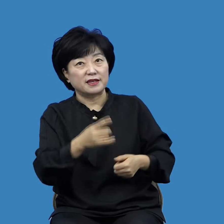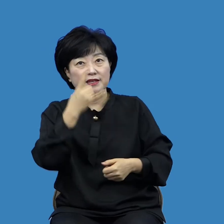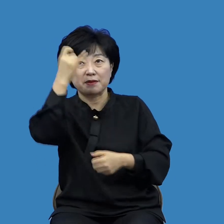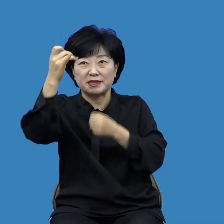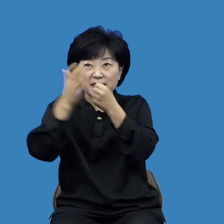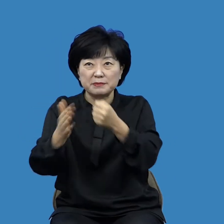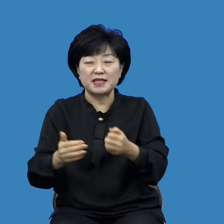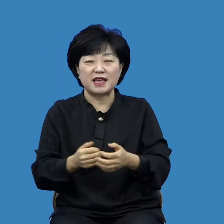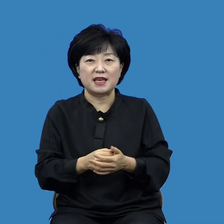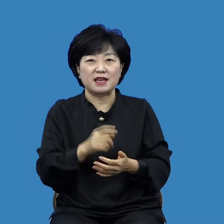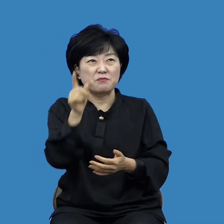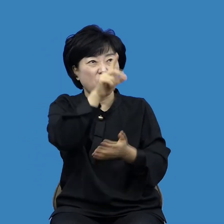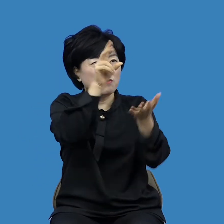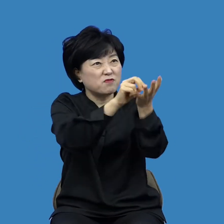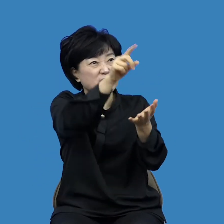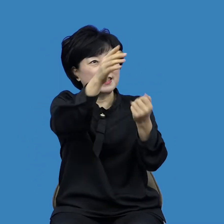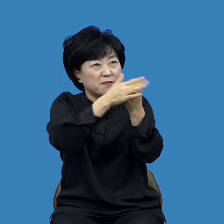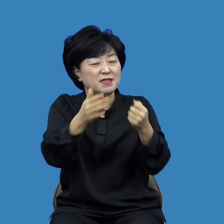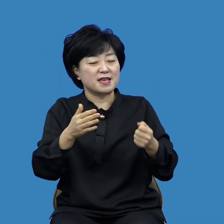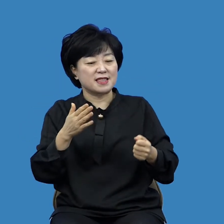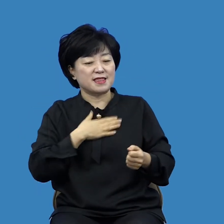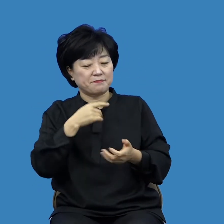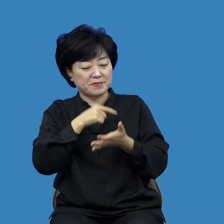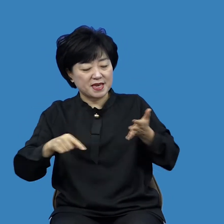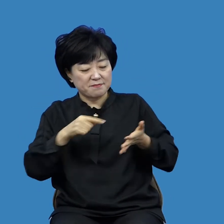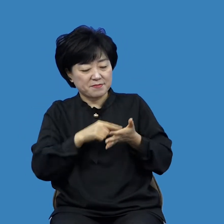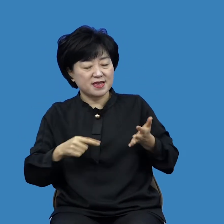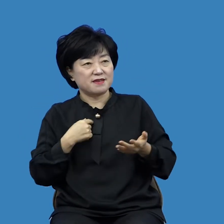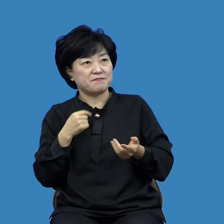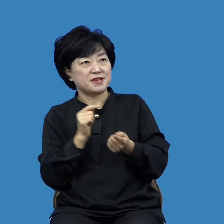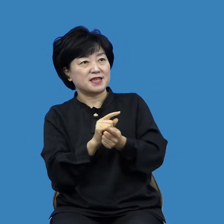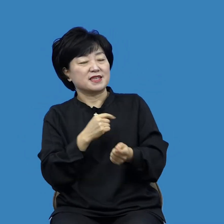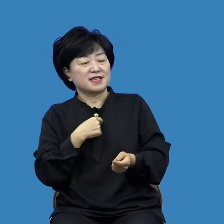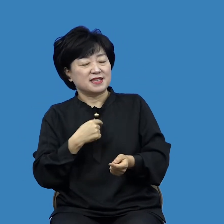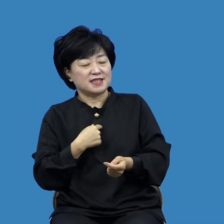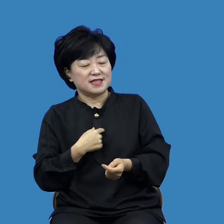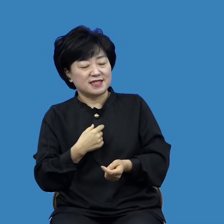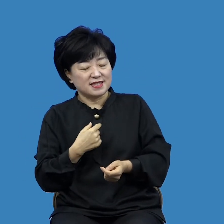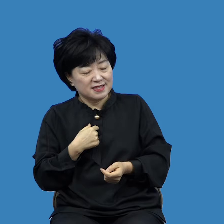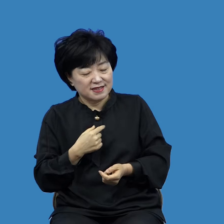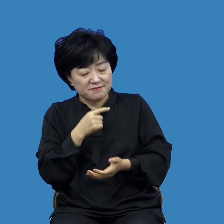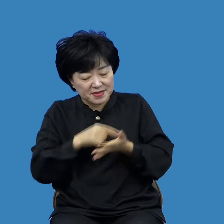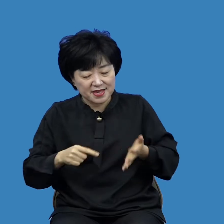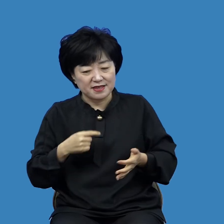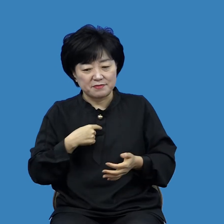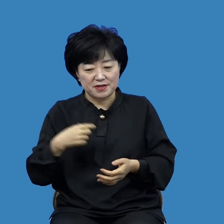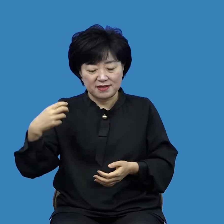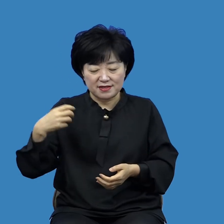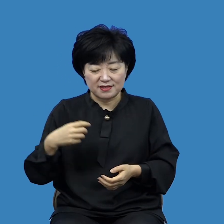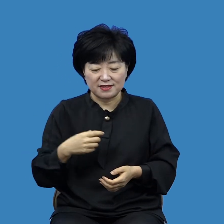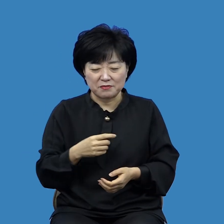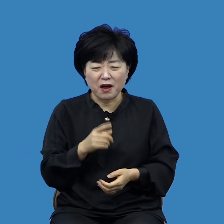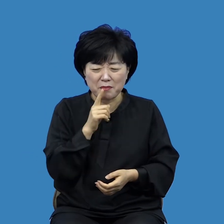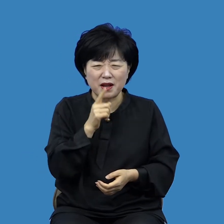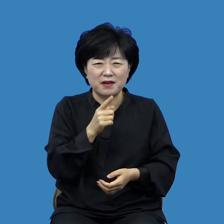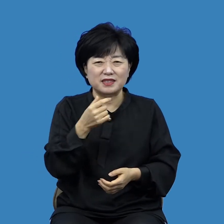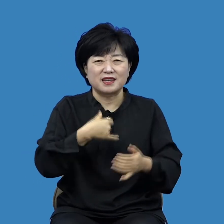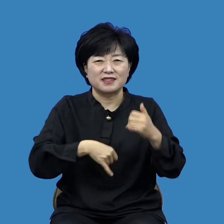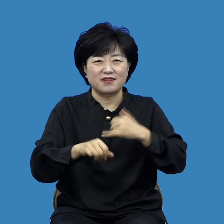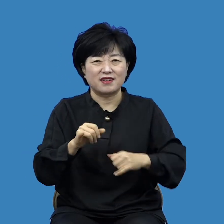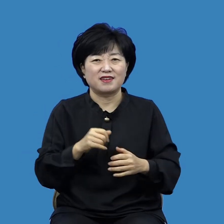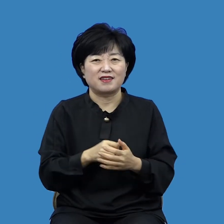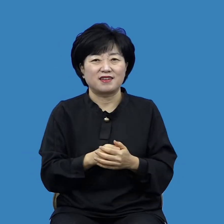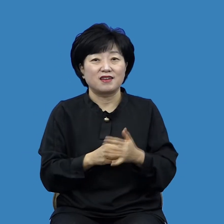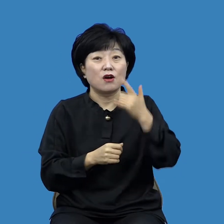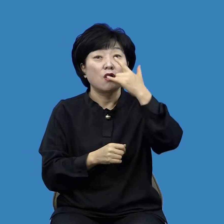뭐 때문에 문제가 있고 뭐 때문에 항상 자기는 피해자라서 부모들은요 아버지 학교 가고 부모 가는데 아버지 학교 가고 부모 학교를